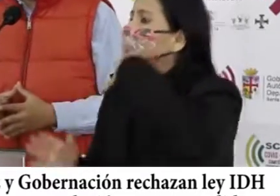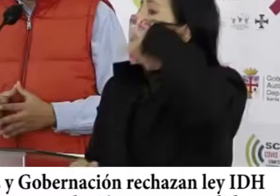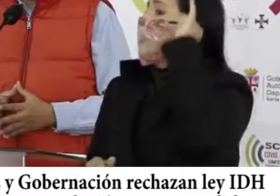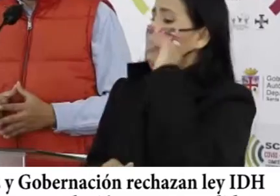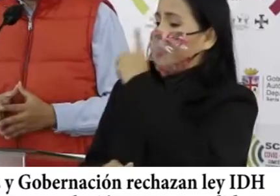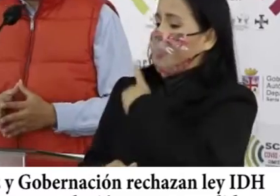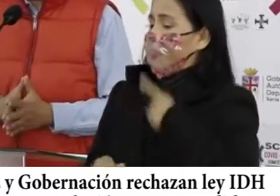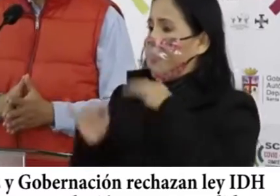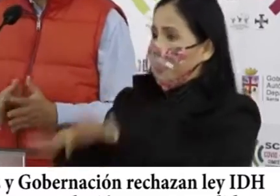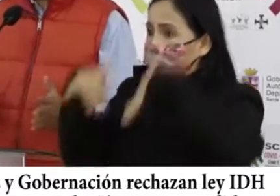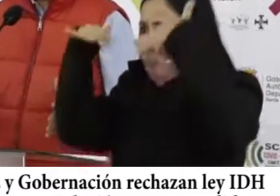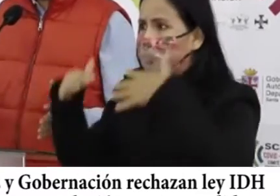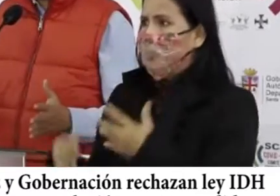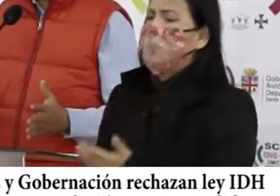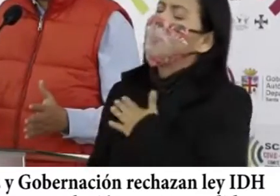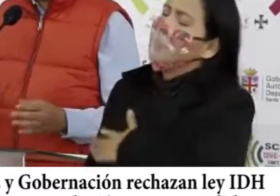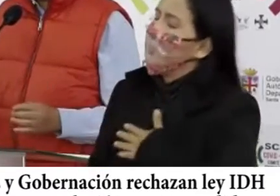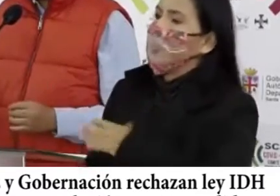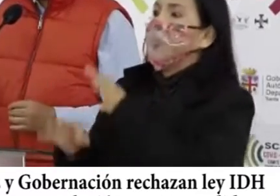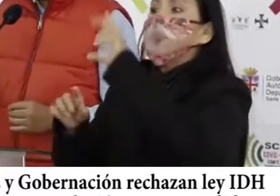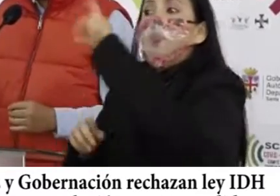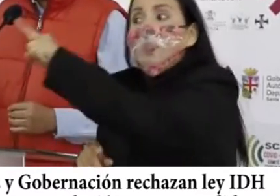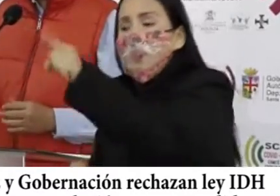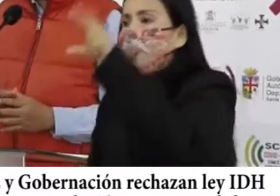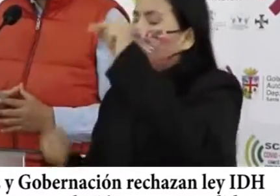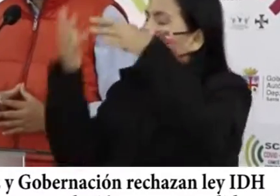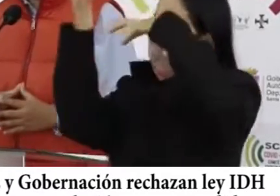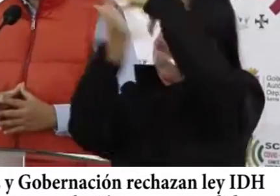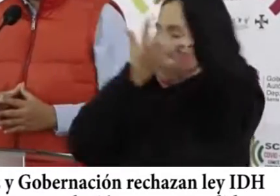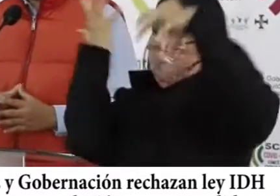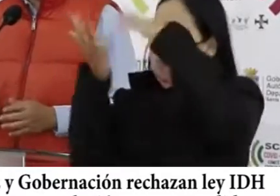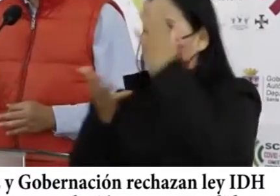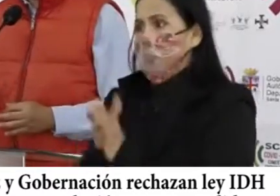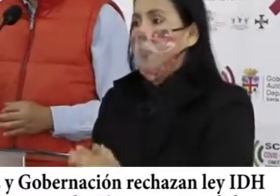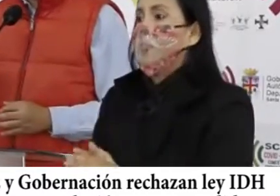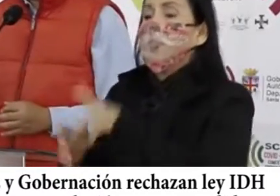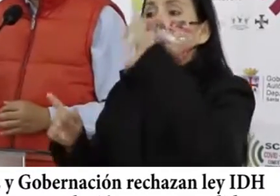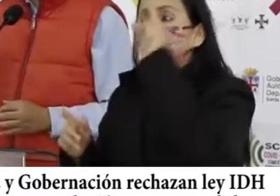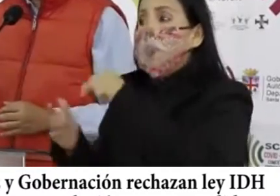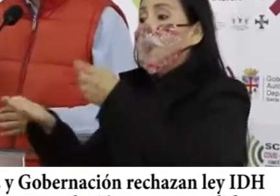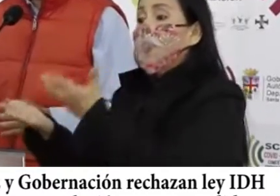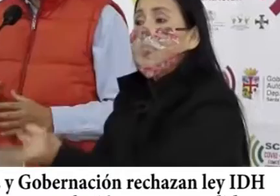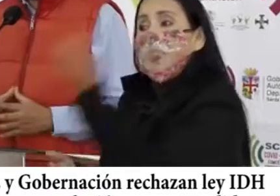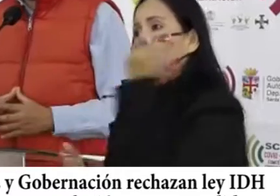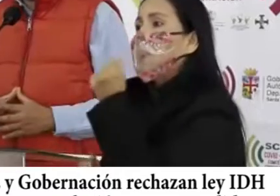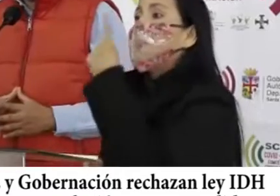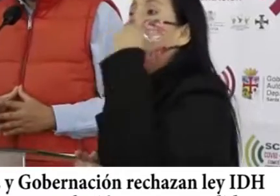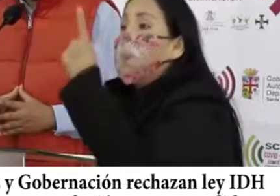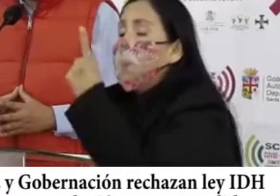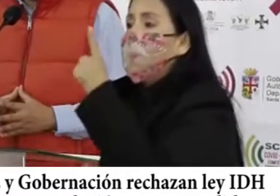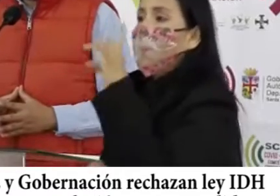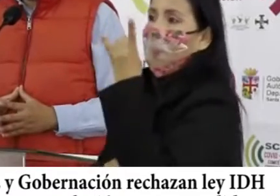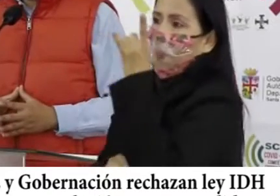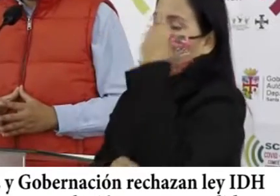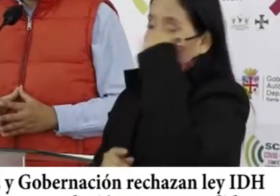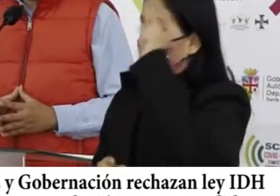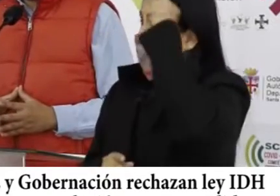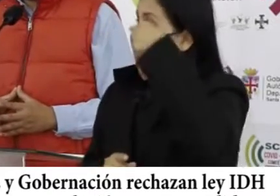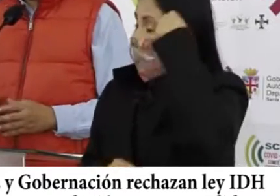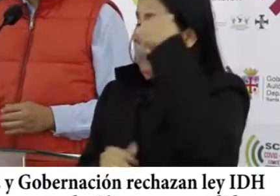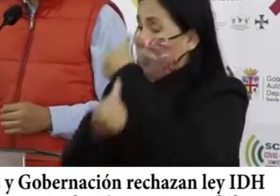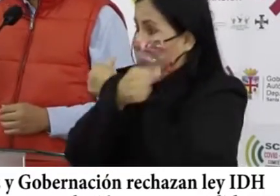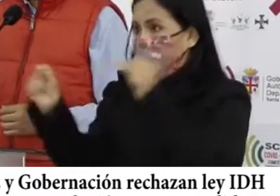ayer en la Cámara de Diputados. Que nadie se confunda. La ley, como ha sido aprobada, no devuelve un solo peso a los